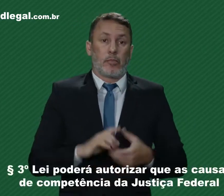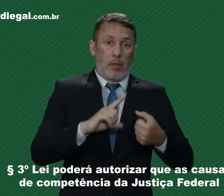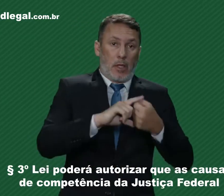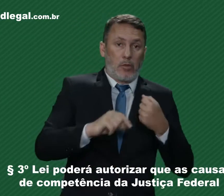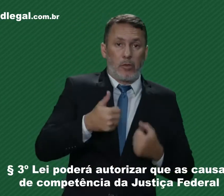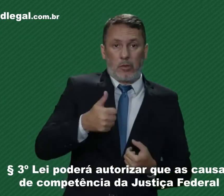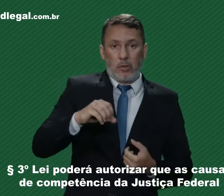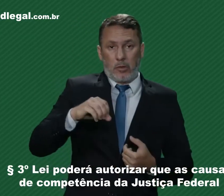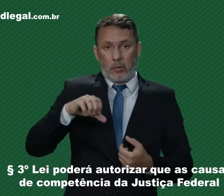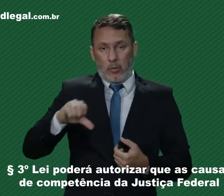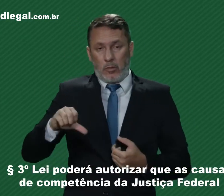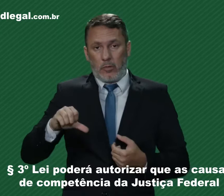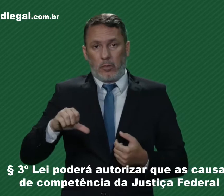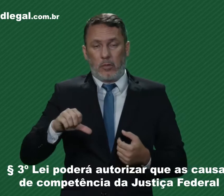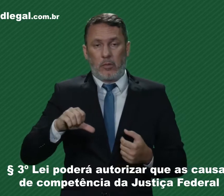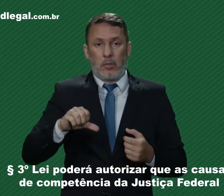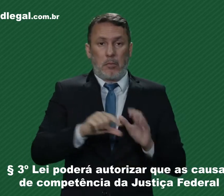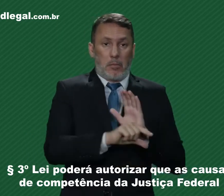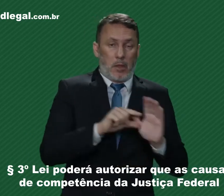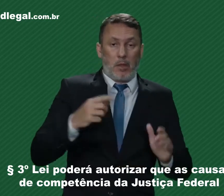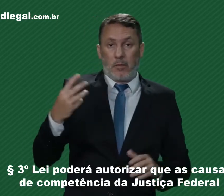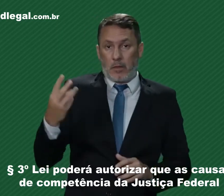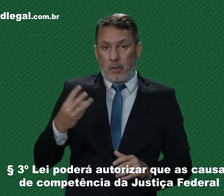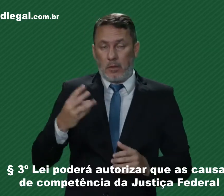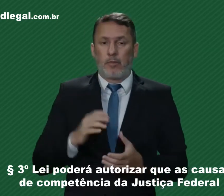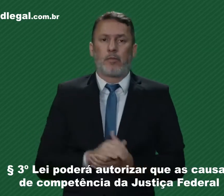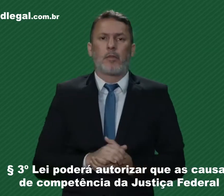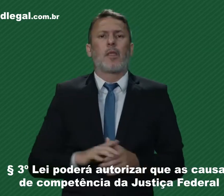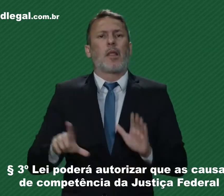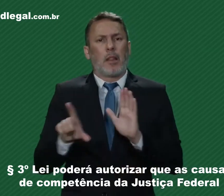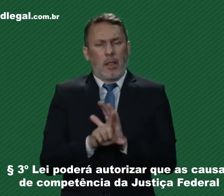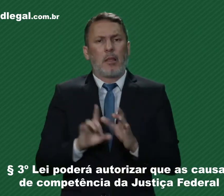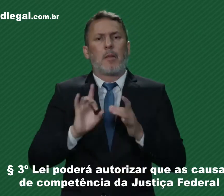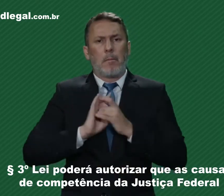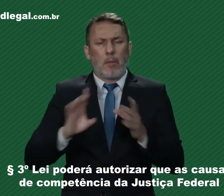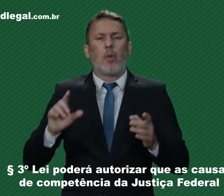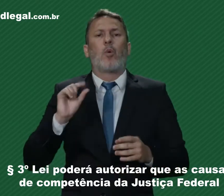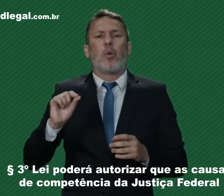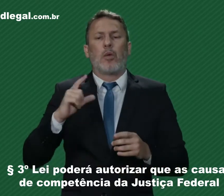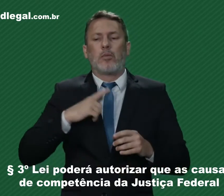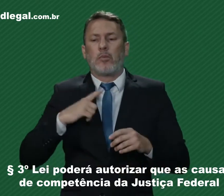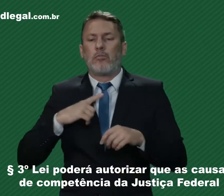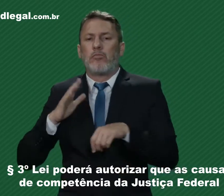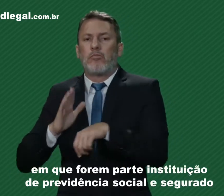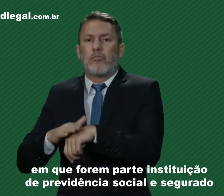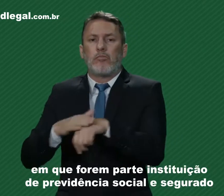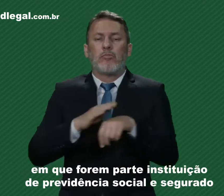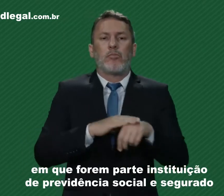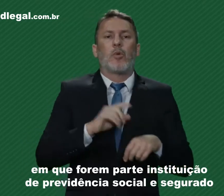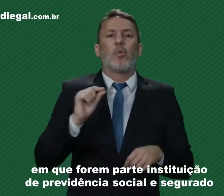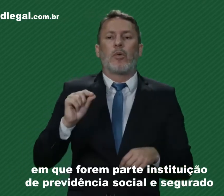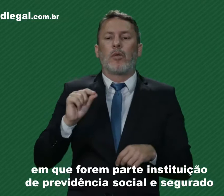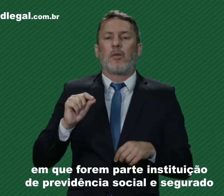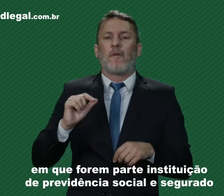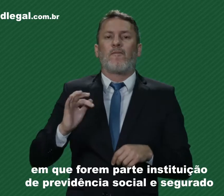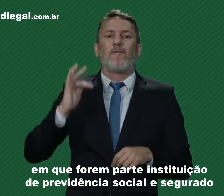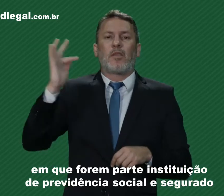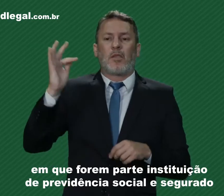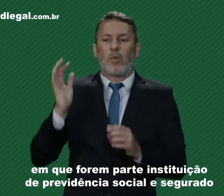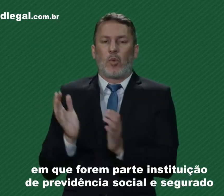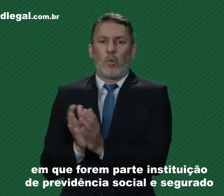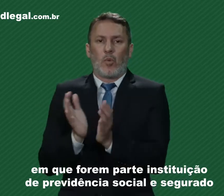109. Parágrafo 3º. Lei poderá autorizar que as causas de competência da Justiça Federal em que forem